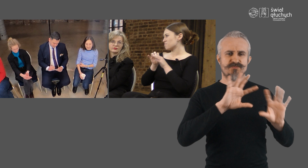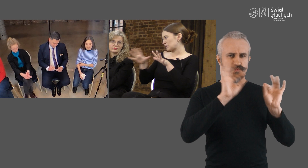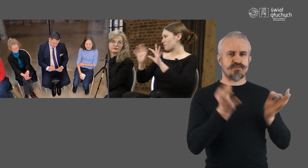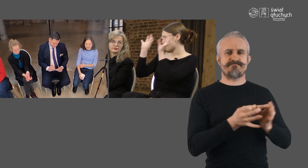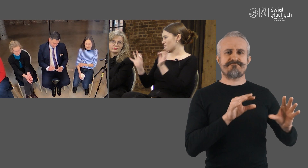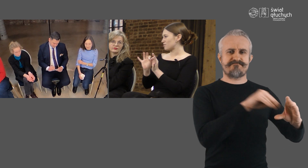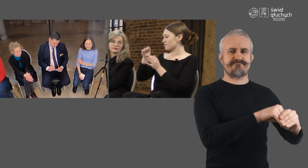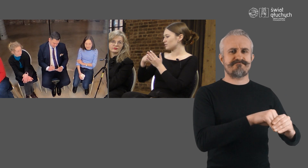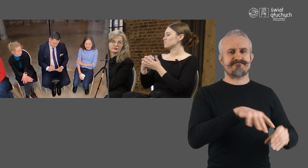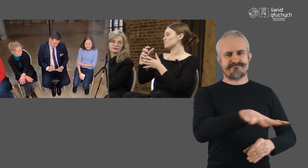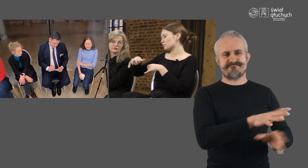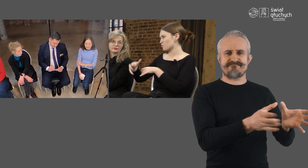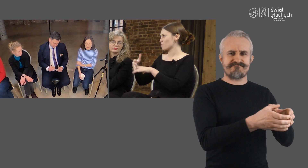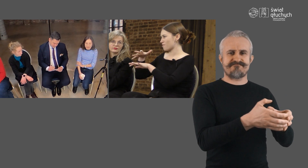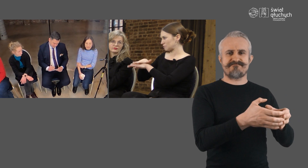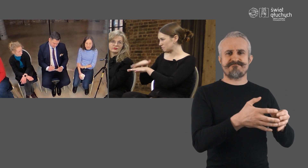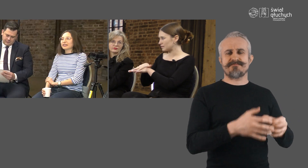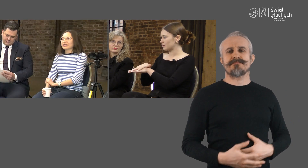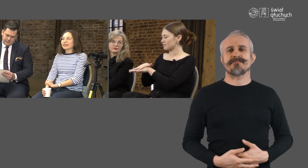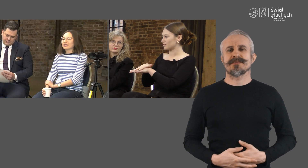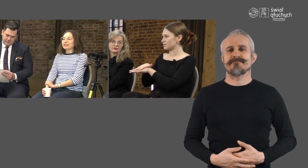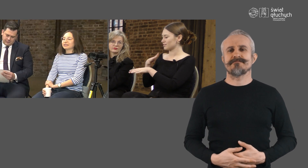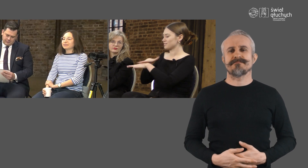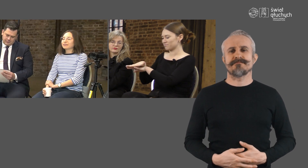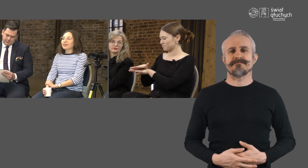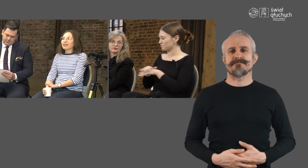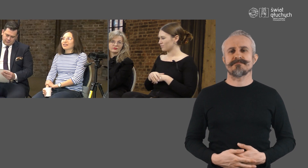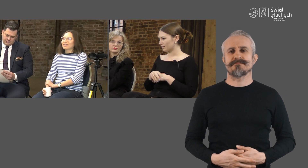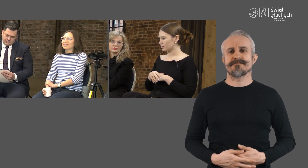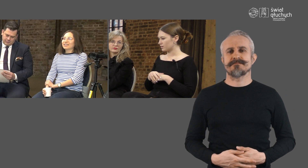masowej z klasą integracyjną i